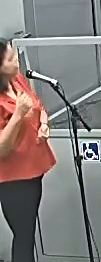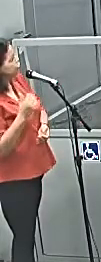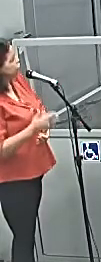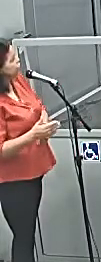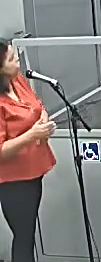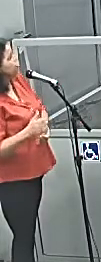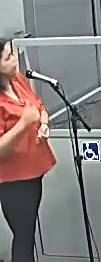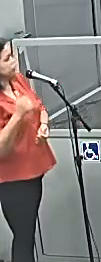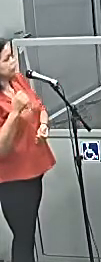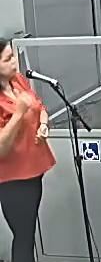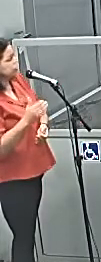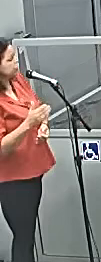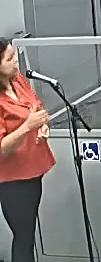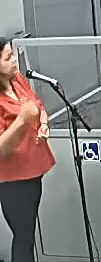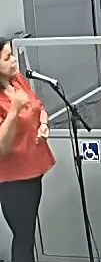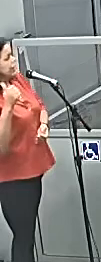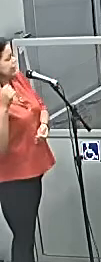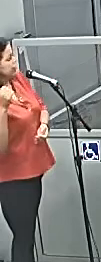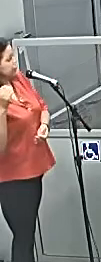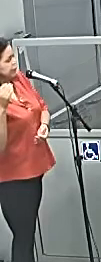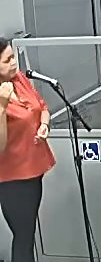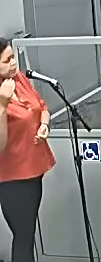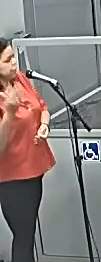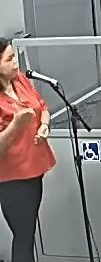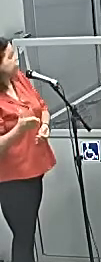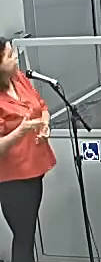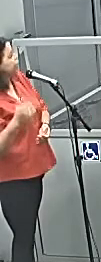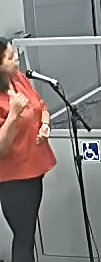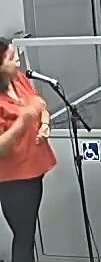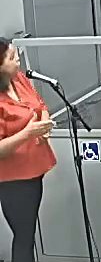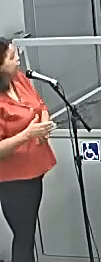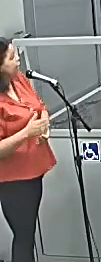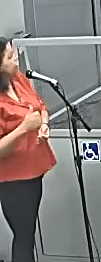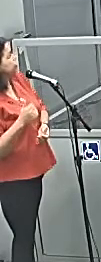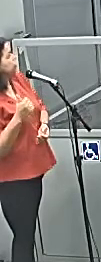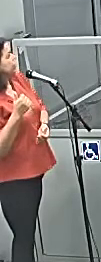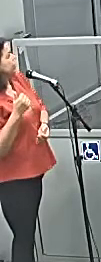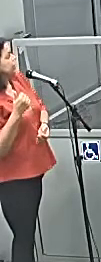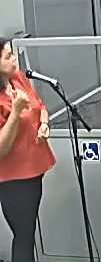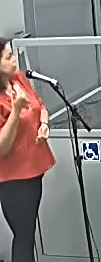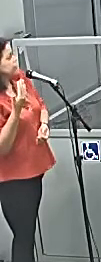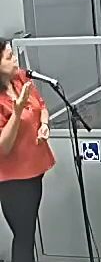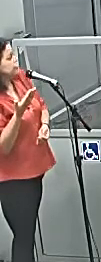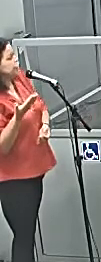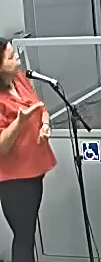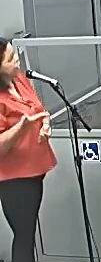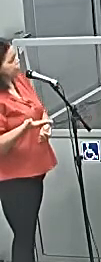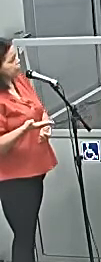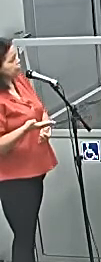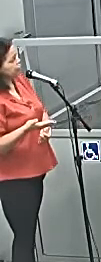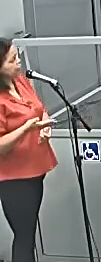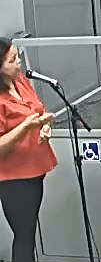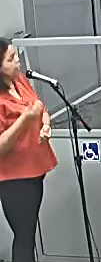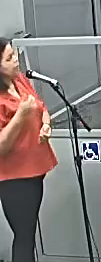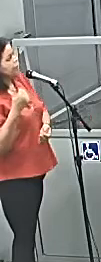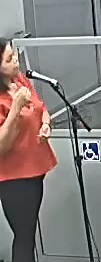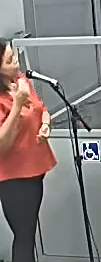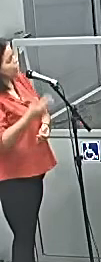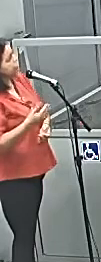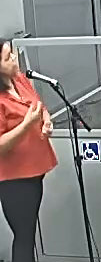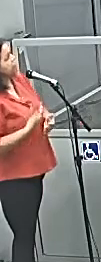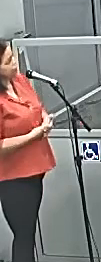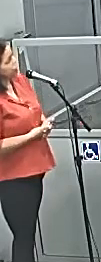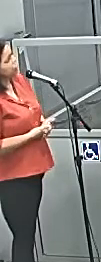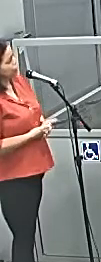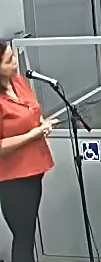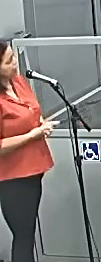cometer suicídio pessoas com surdez tendo que conviver à base de remédio não falar se viver não vai conseguir viver mas